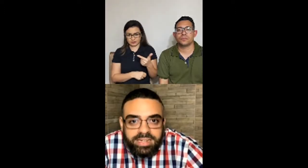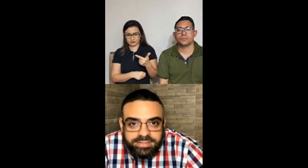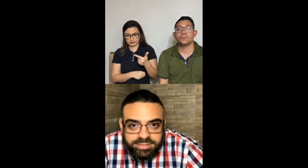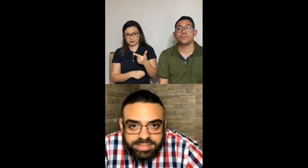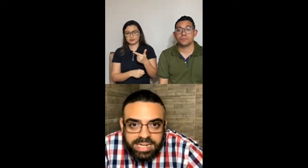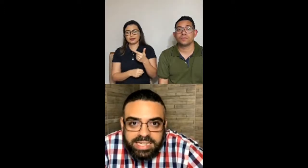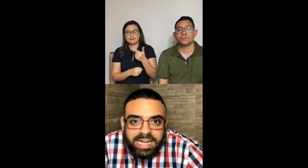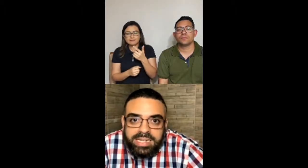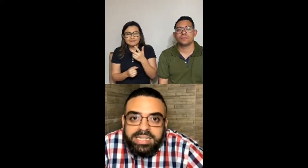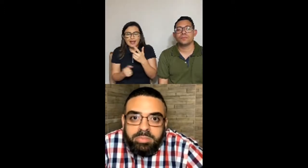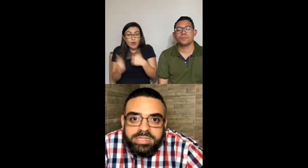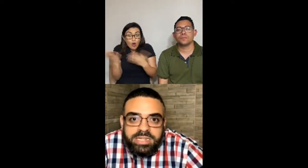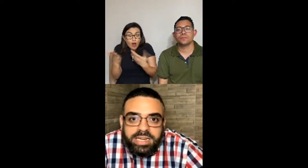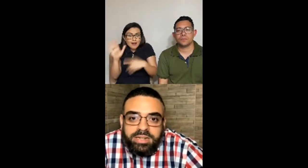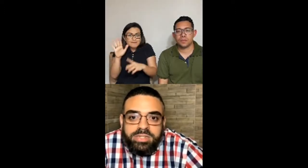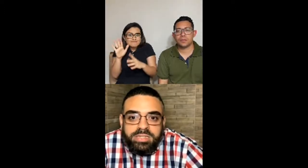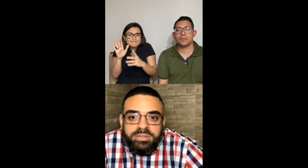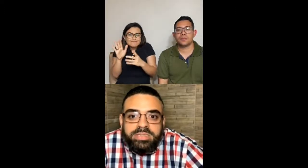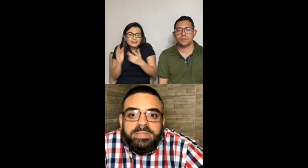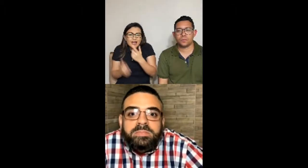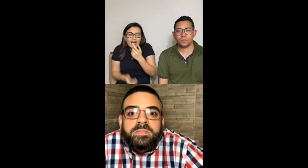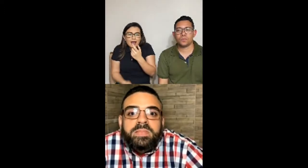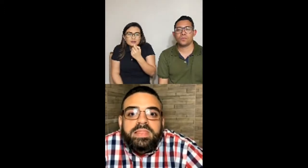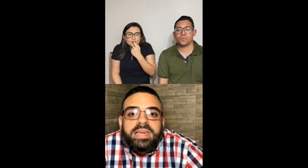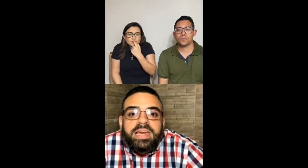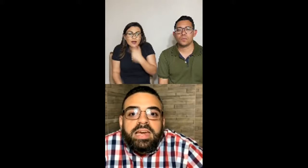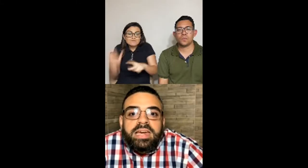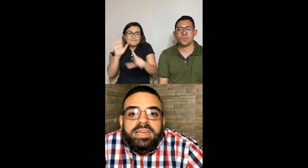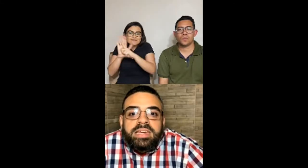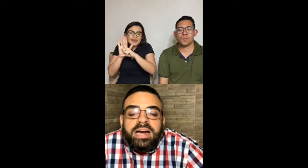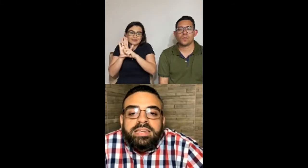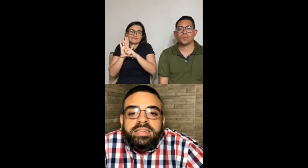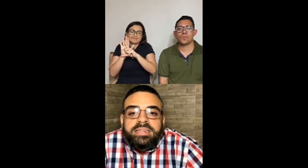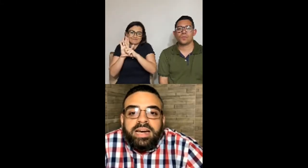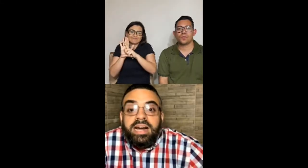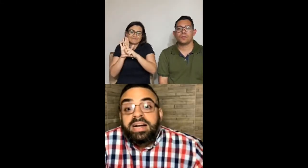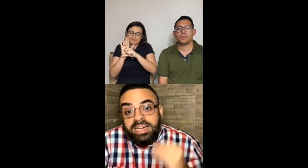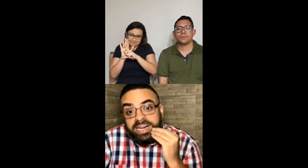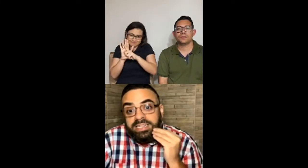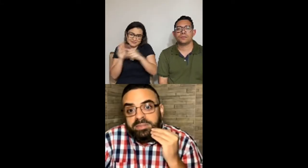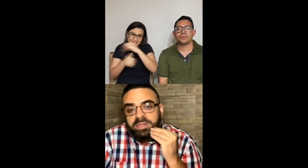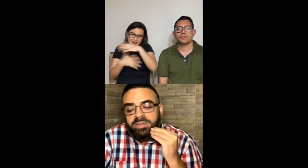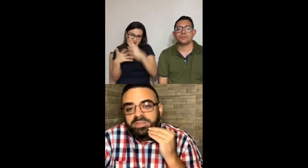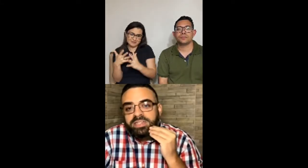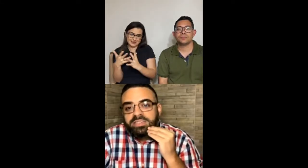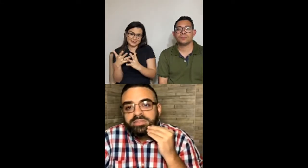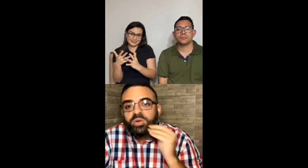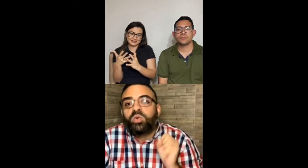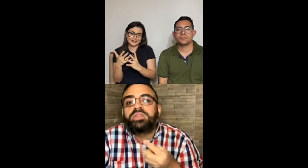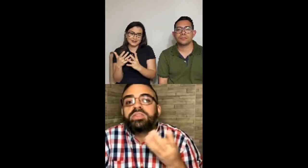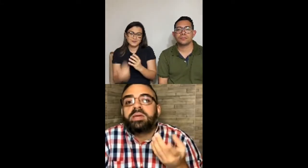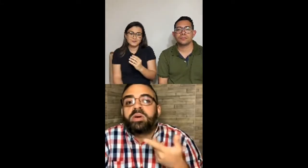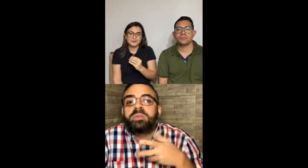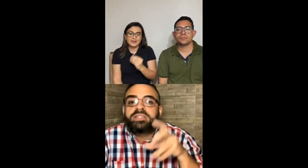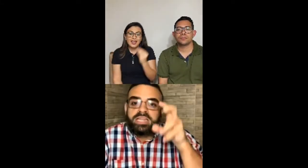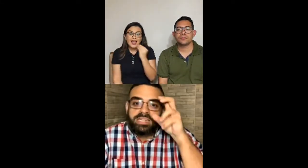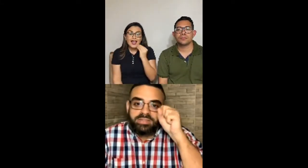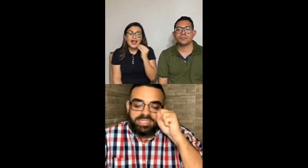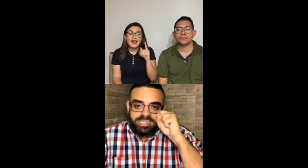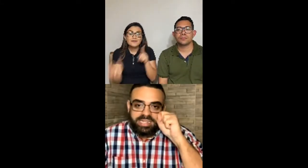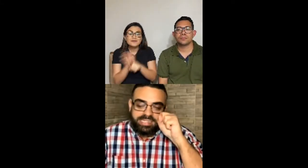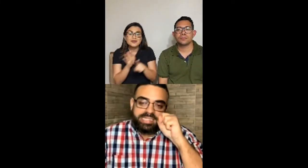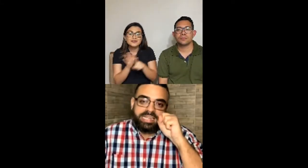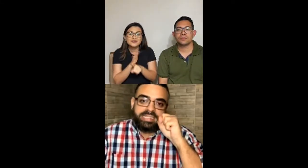Brasil, Gisele, eu comecei em 2002, época da Libras nascendo, na lei da Libras, aquela coisa toda.